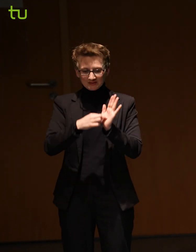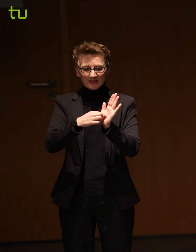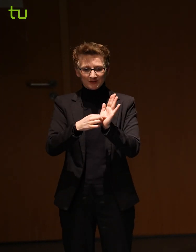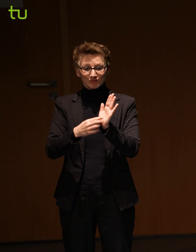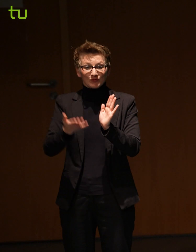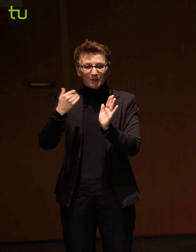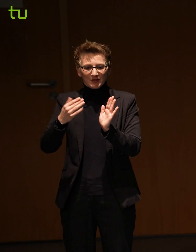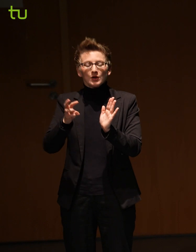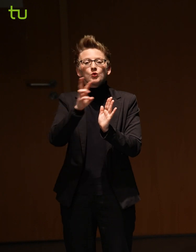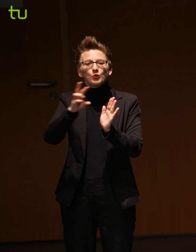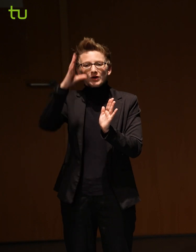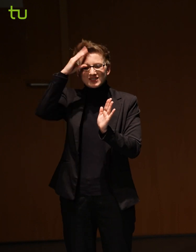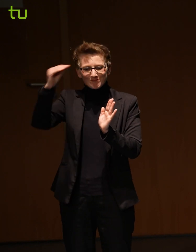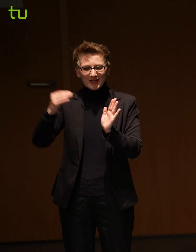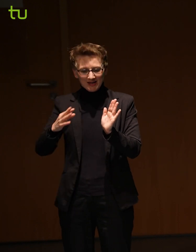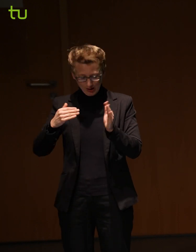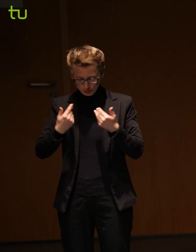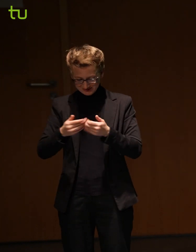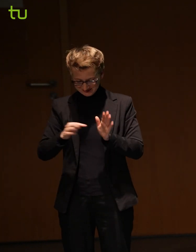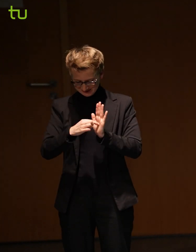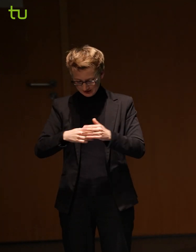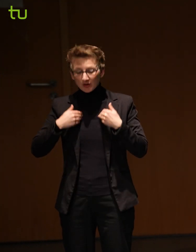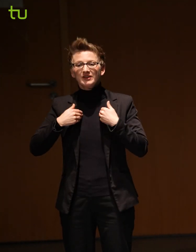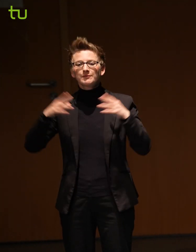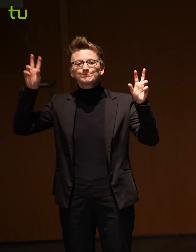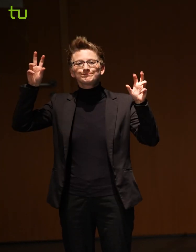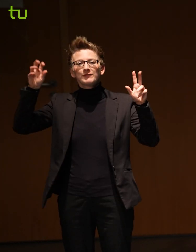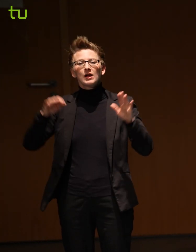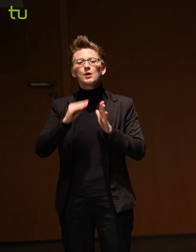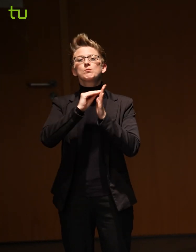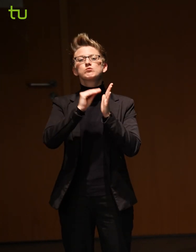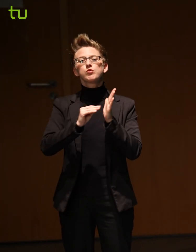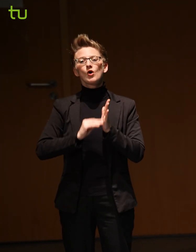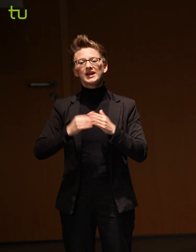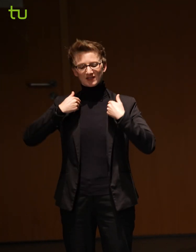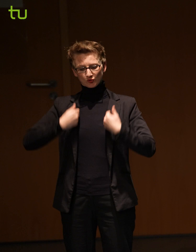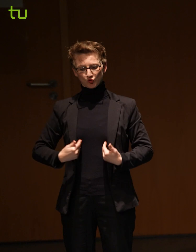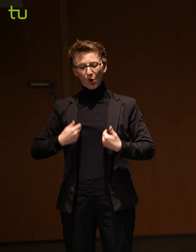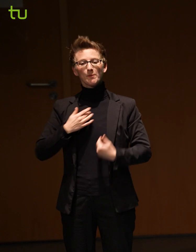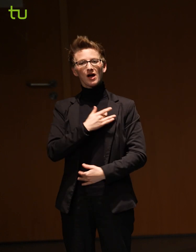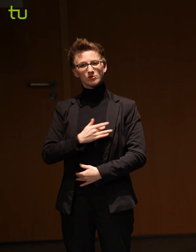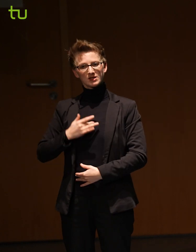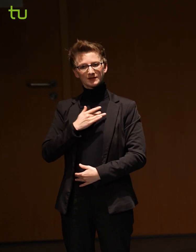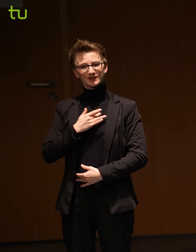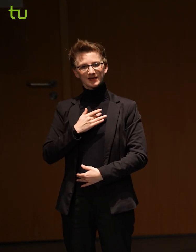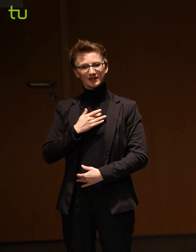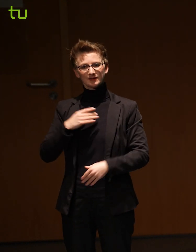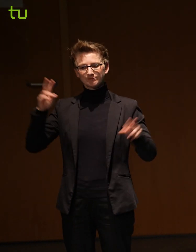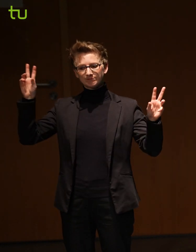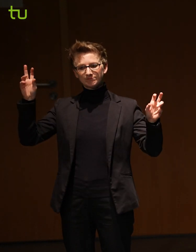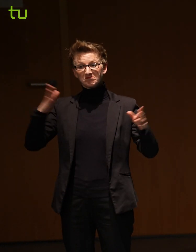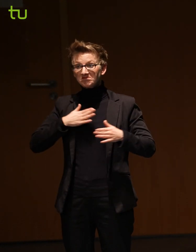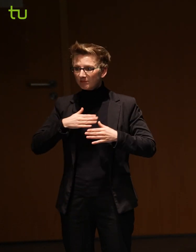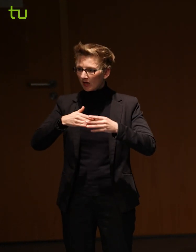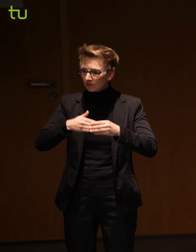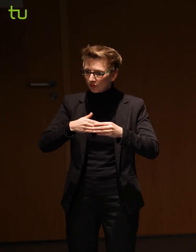Seele, hatten seine Bände auch physiologische Bedeutung. Mein Freund, das ist kein Buch. Wer